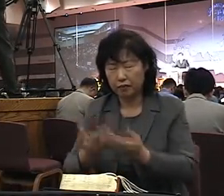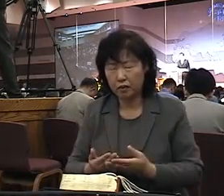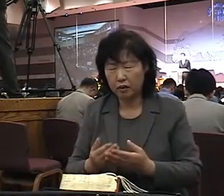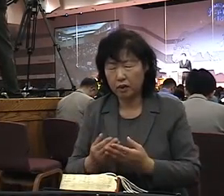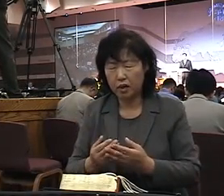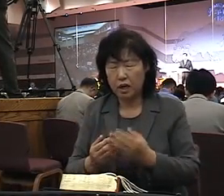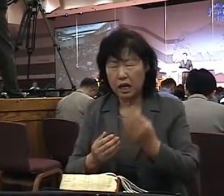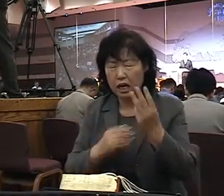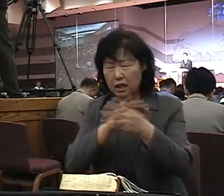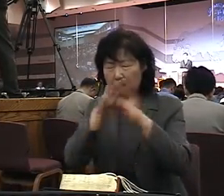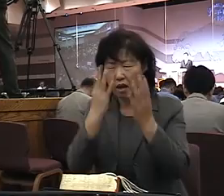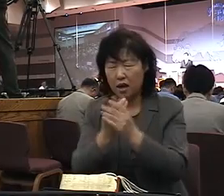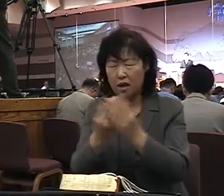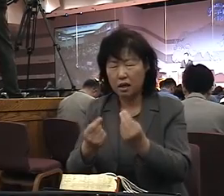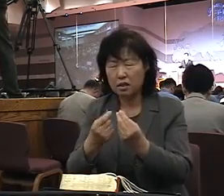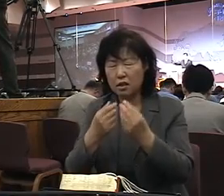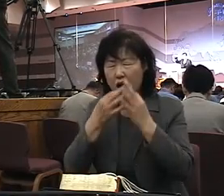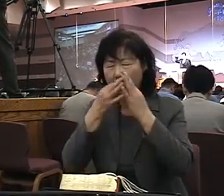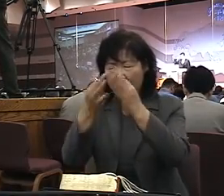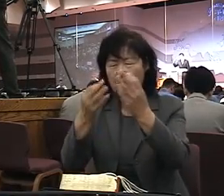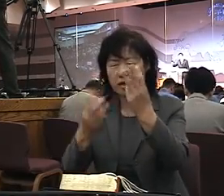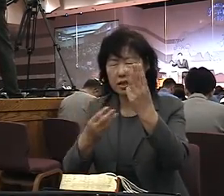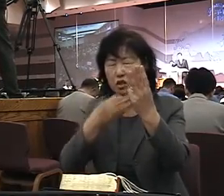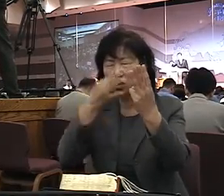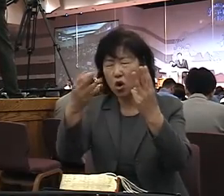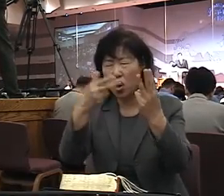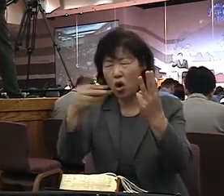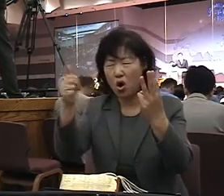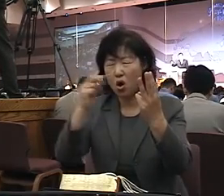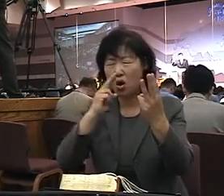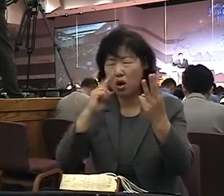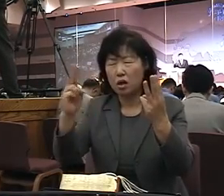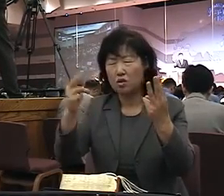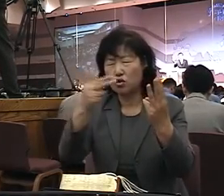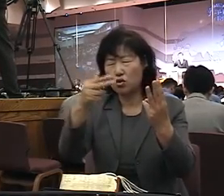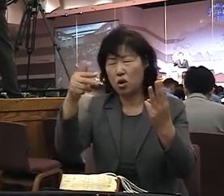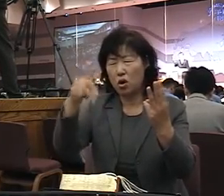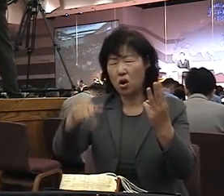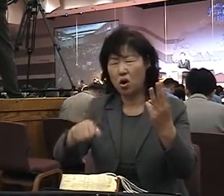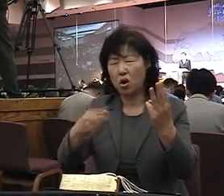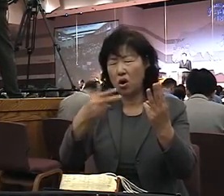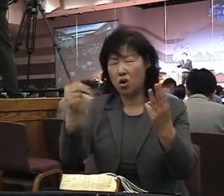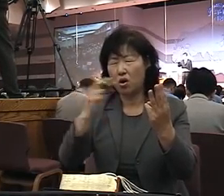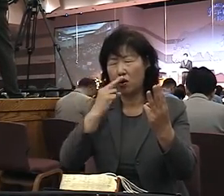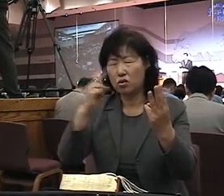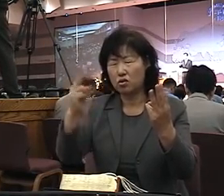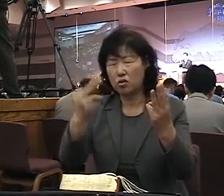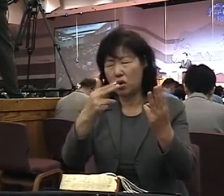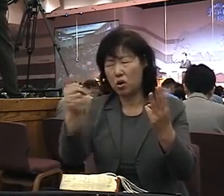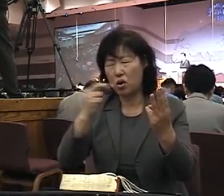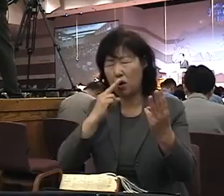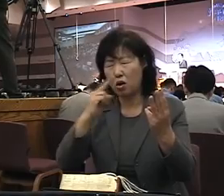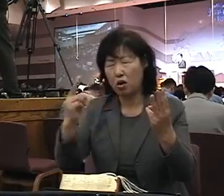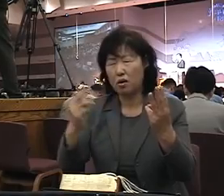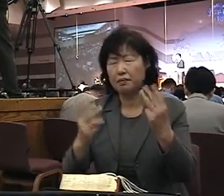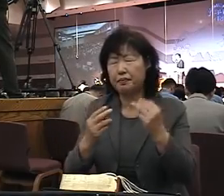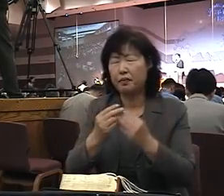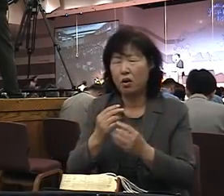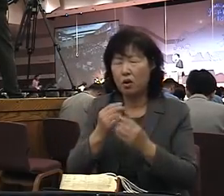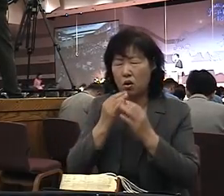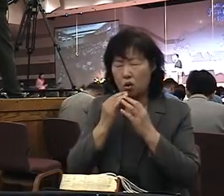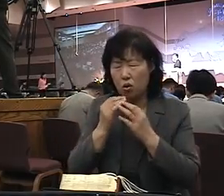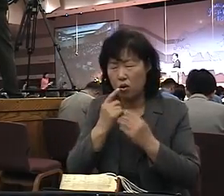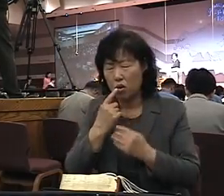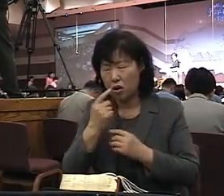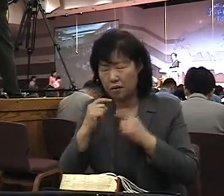주여 상창하고 다 같이 기도하겠습니다. 주여, 주여, 주여.